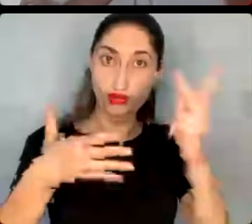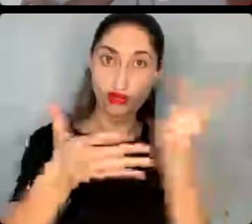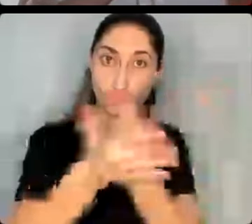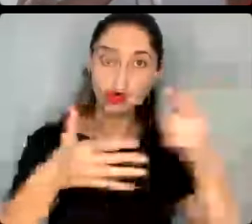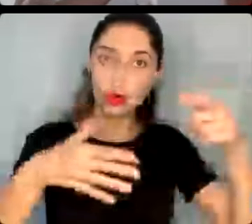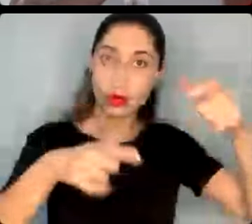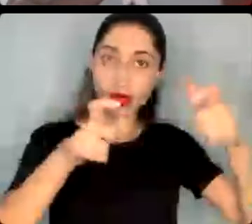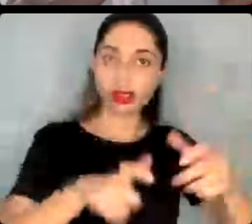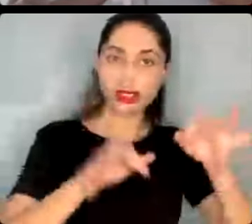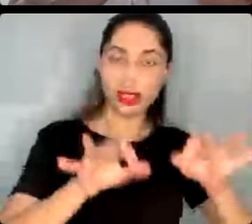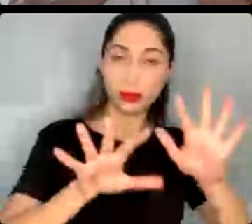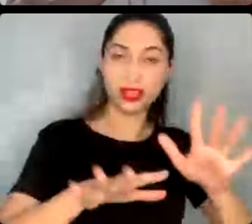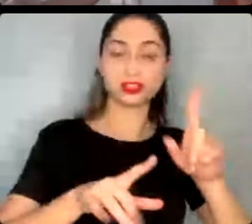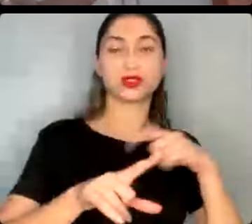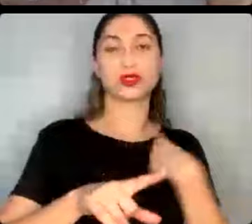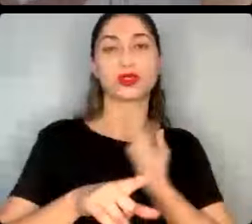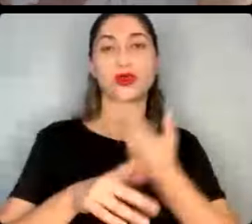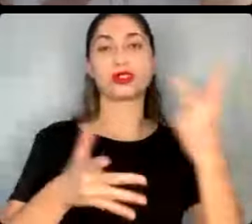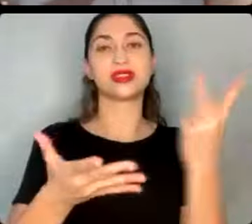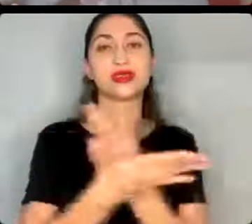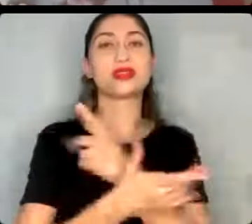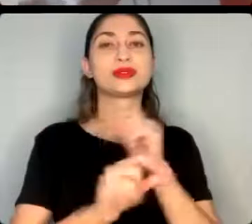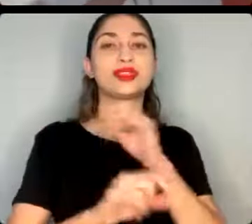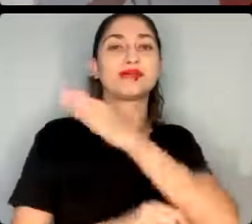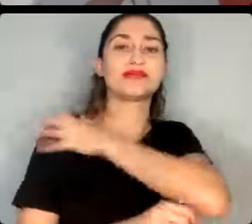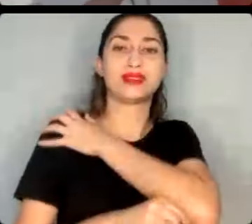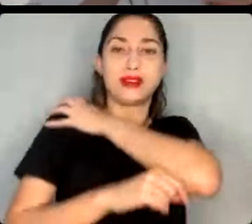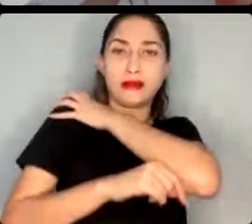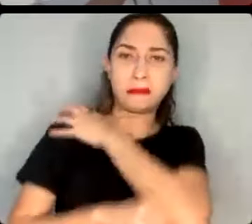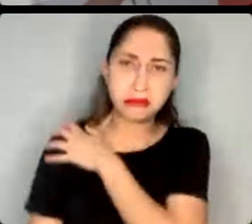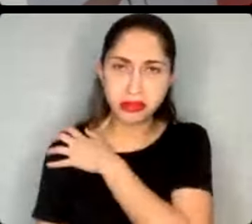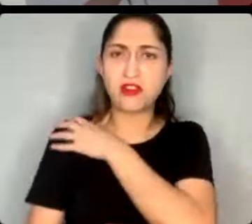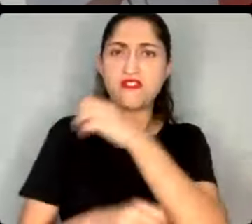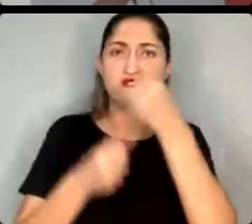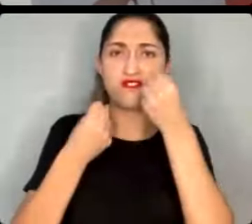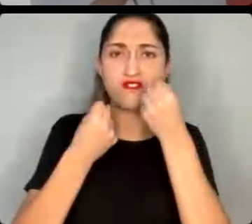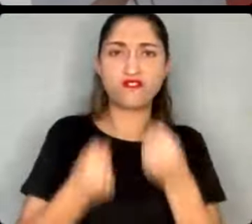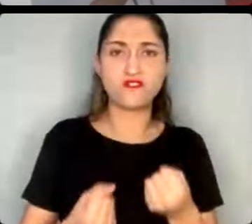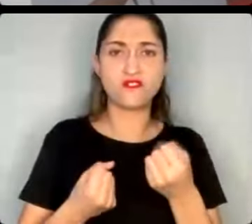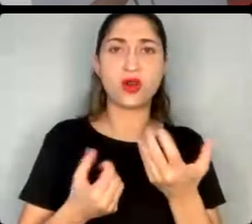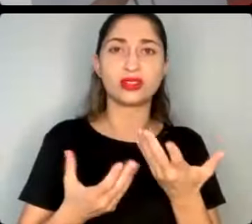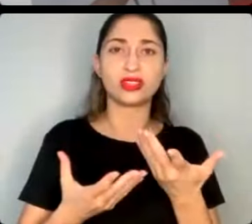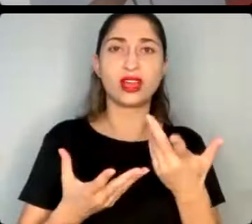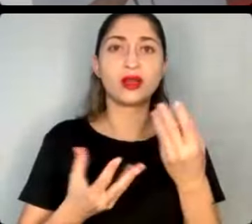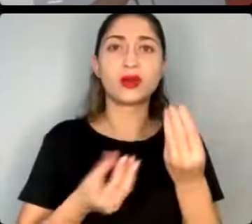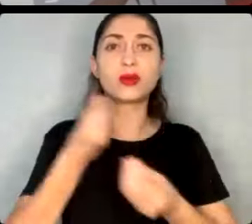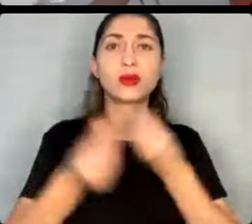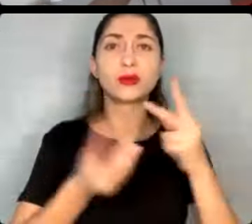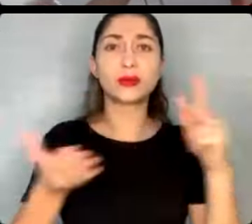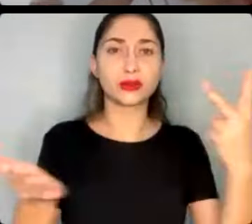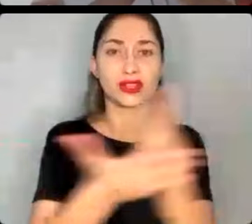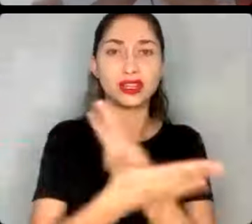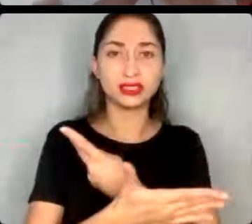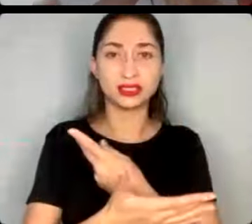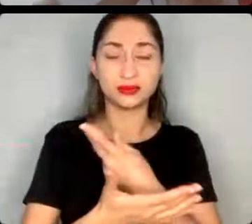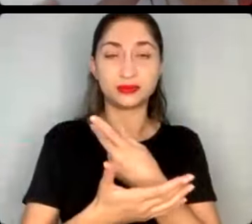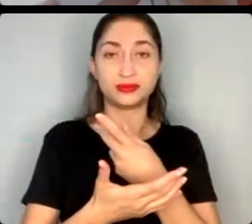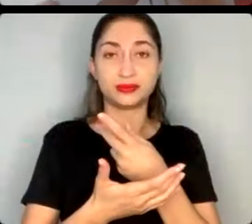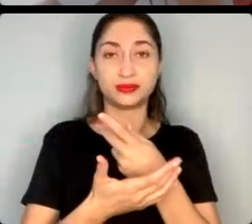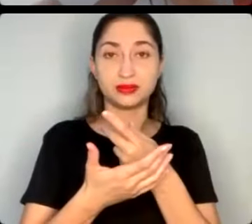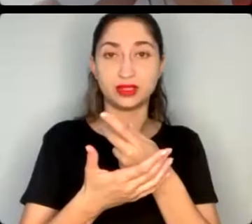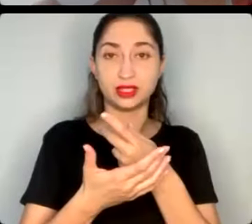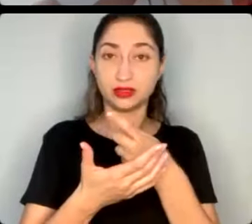ombro, não é? Então, quando você estrutura bem essa tridimensionalidade da caixa torácica, quando você